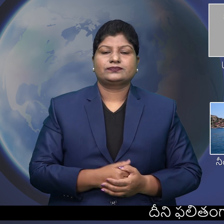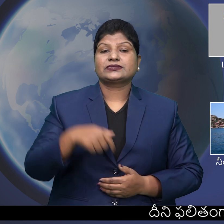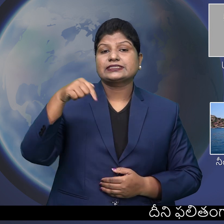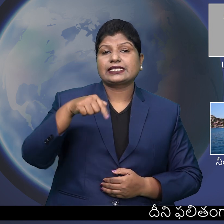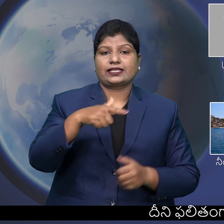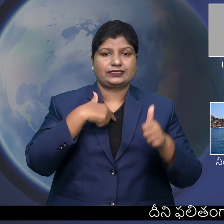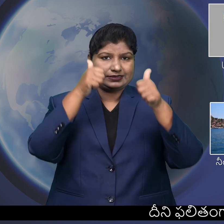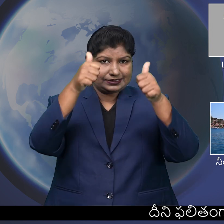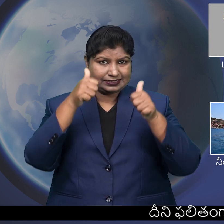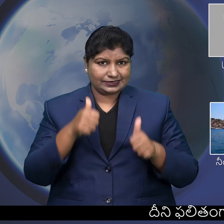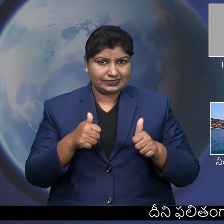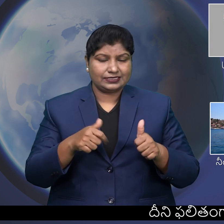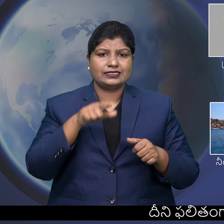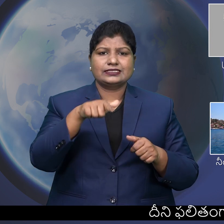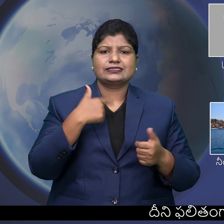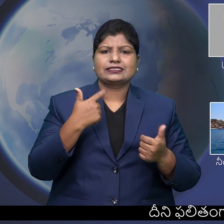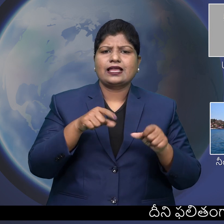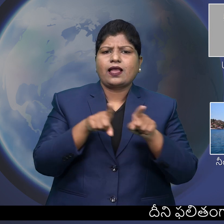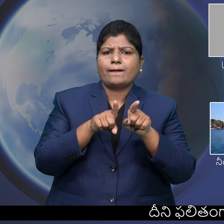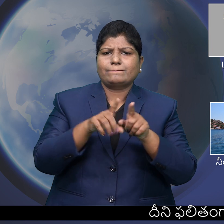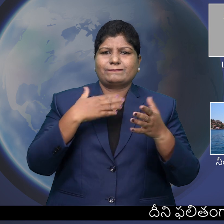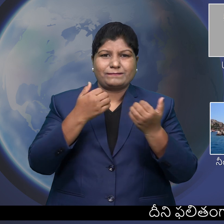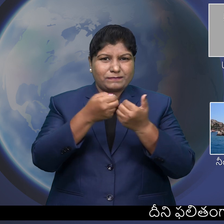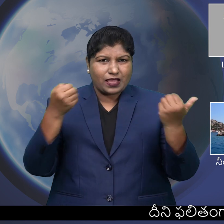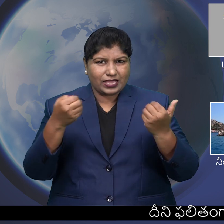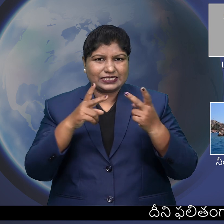దీని ఫలితంగా భూములు నీట మునిగి